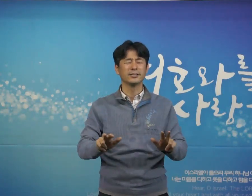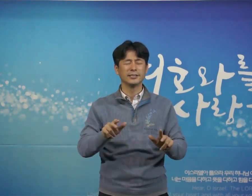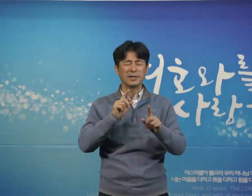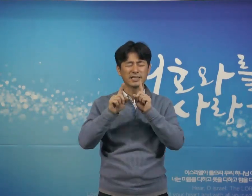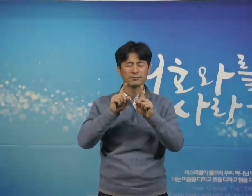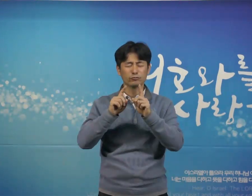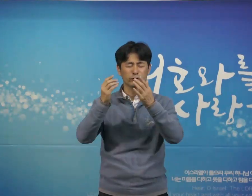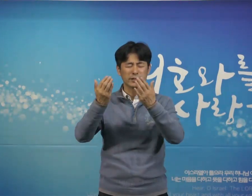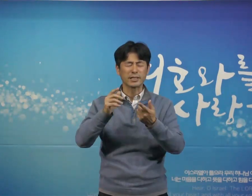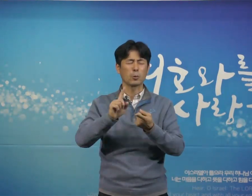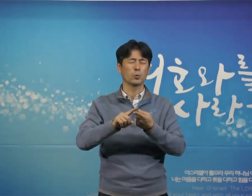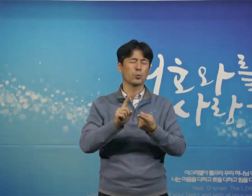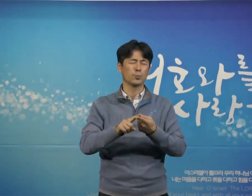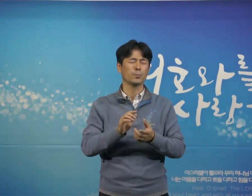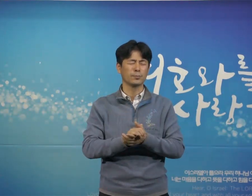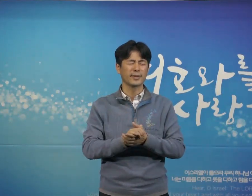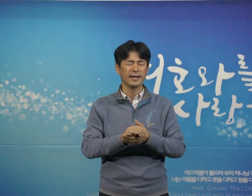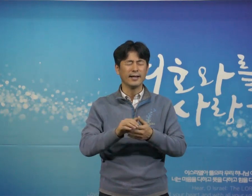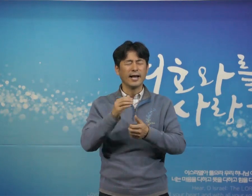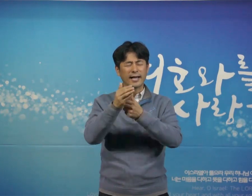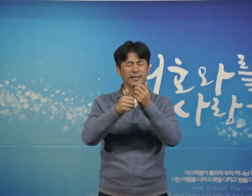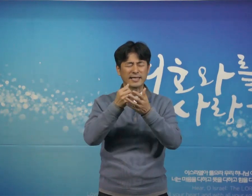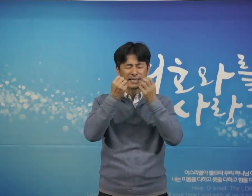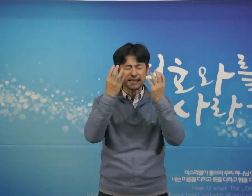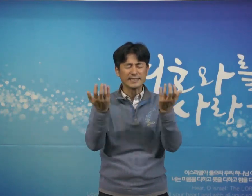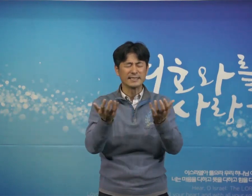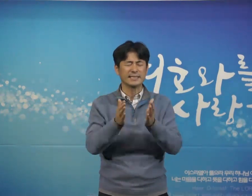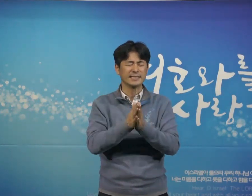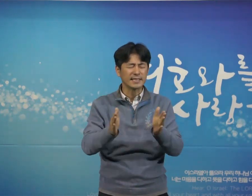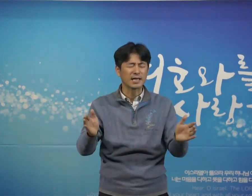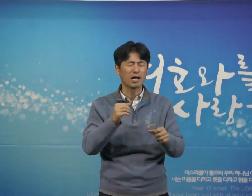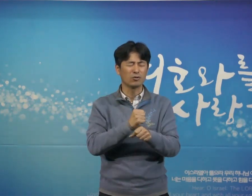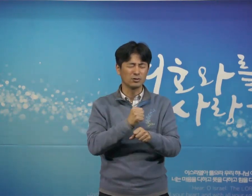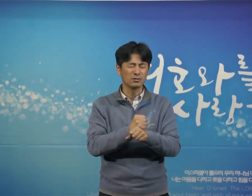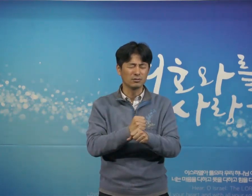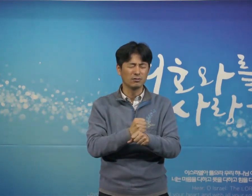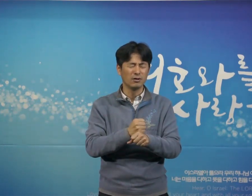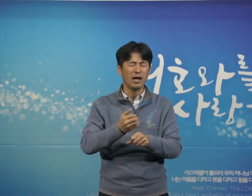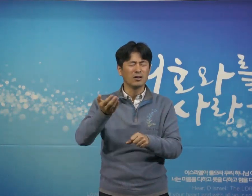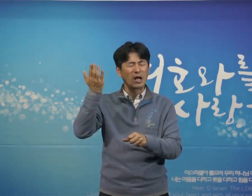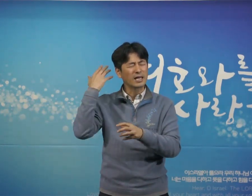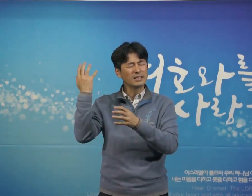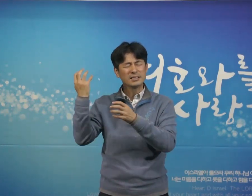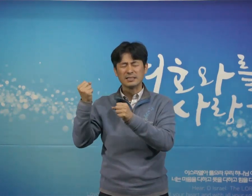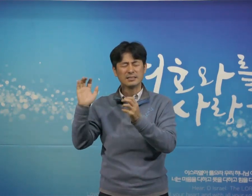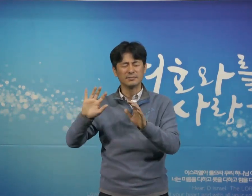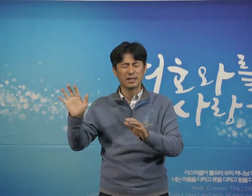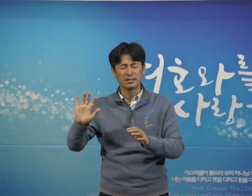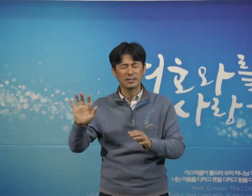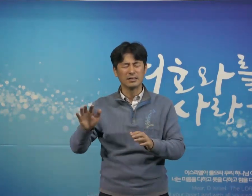주님, 이 시간 말씀대로 하나님께서 새 일을 행하신다고